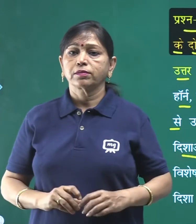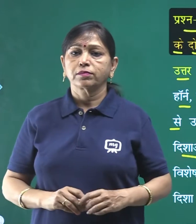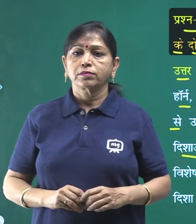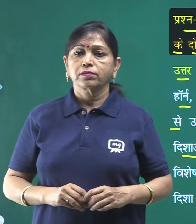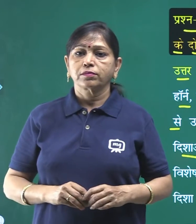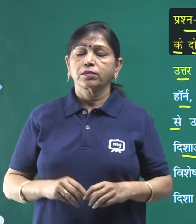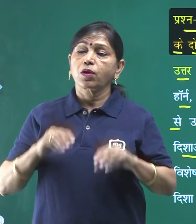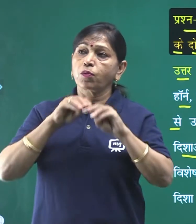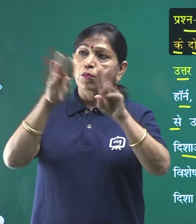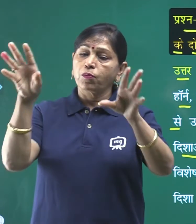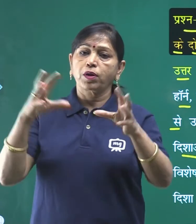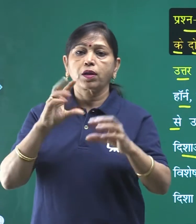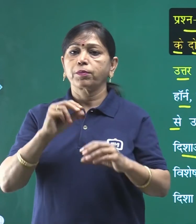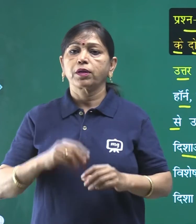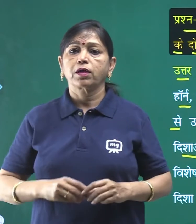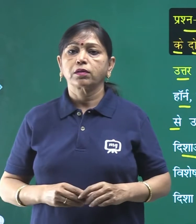फैले बिना